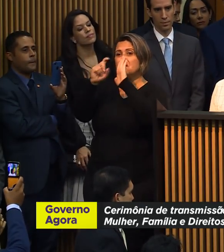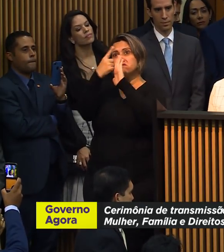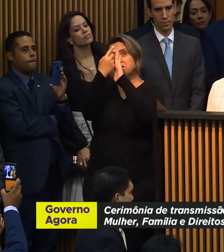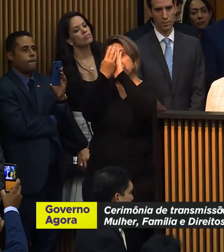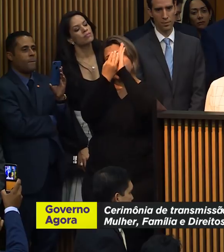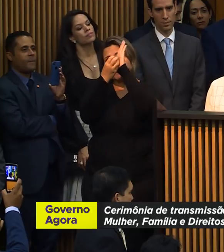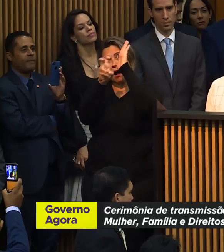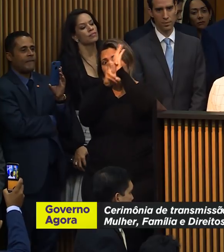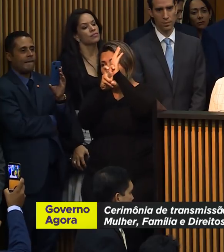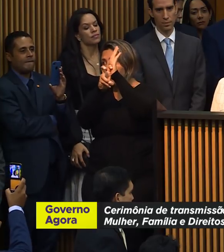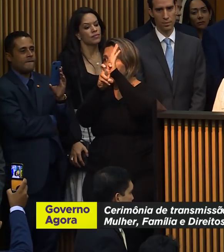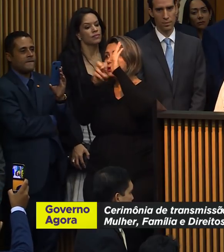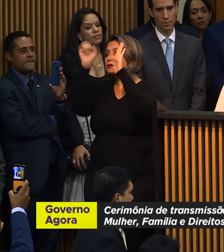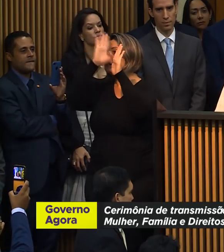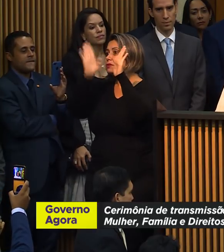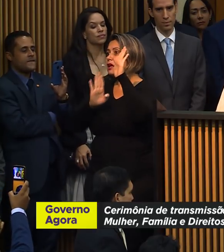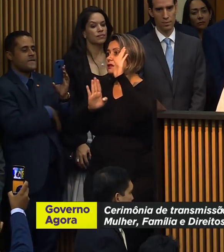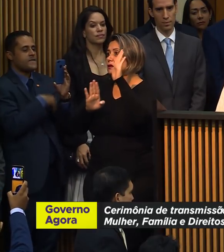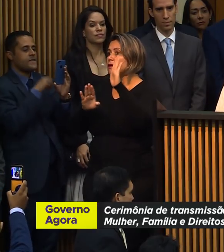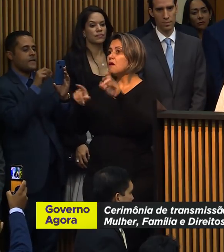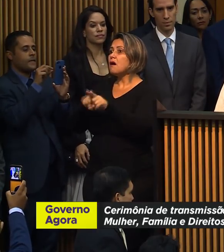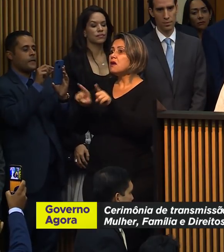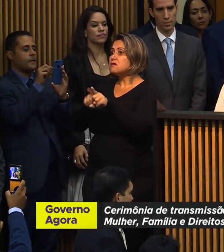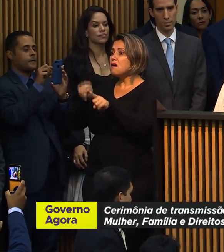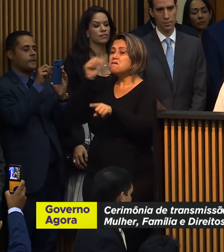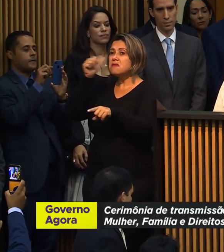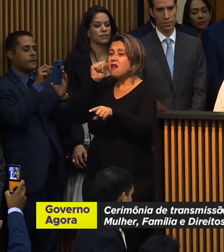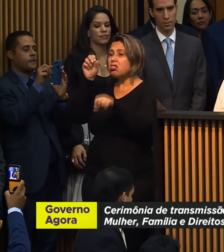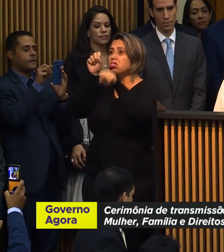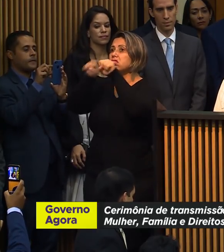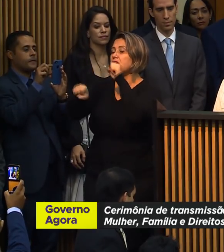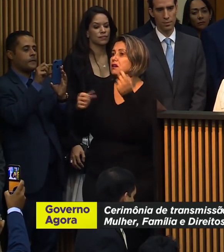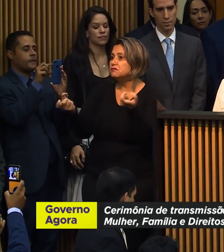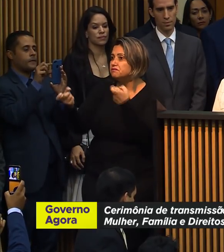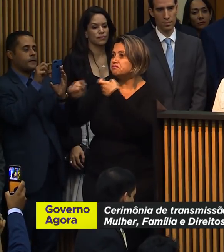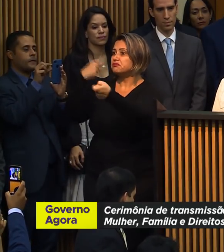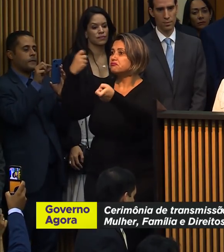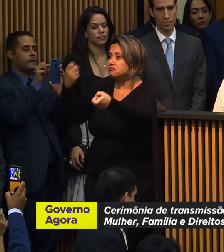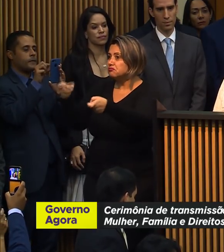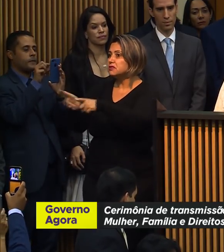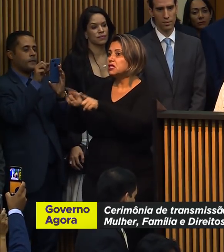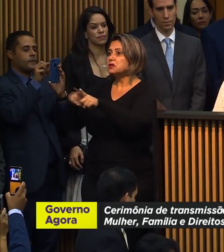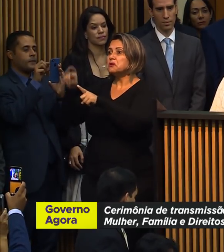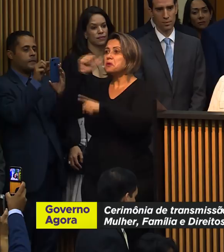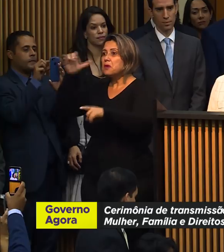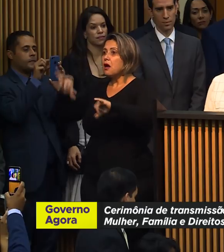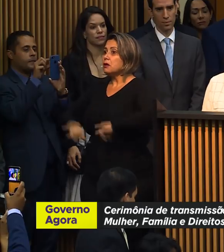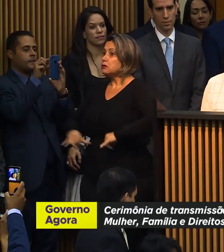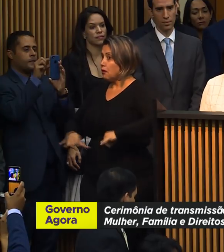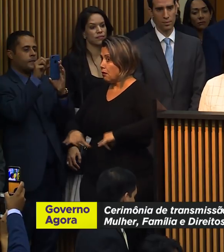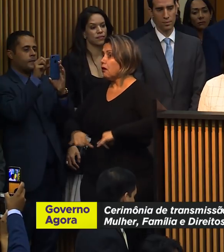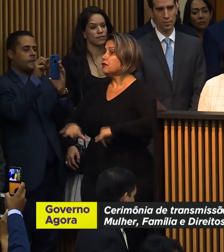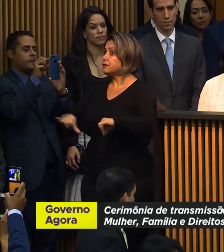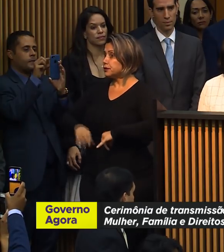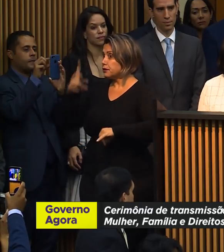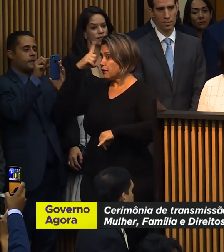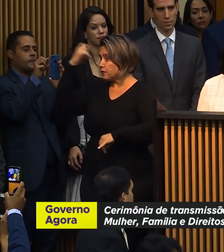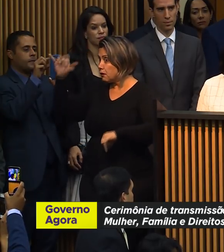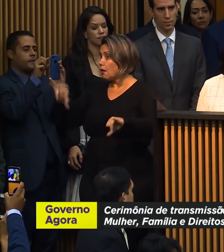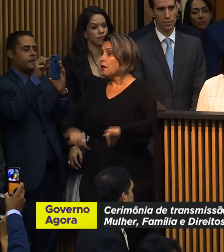cada 11 minutos, uma mulher é estuprada. A cada 7 minutos, uma mulher sofre algum tipo de violência.